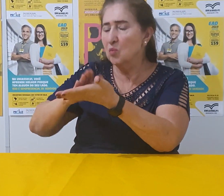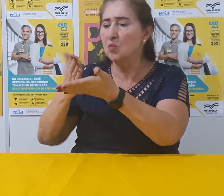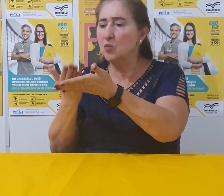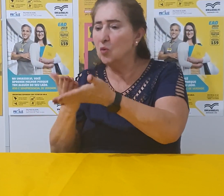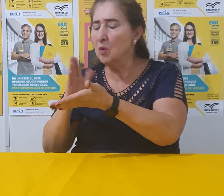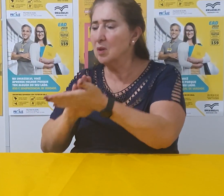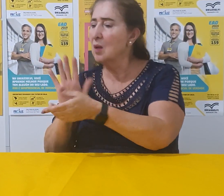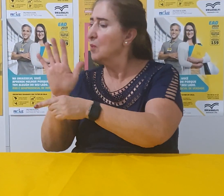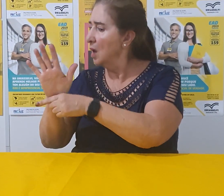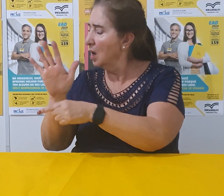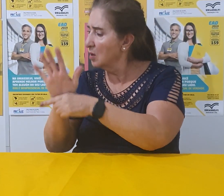Libras?